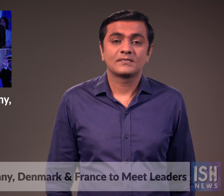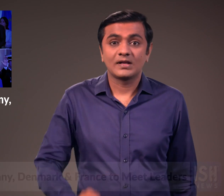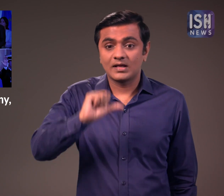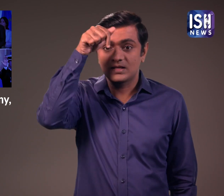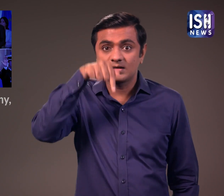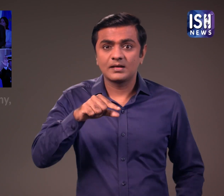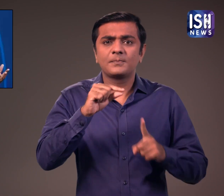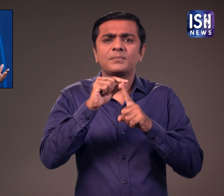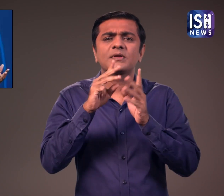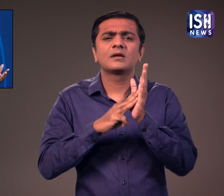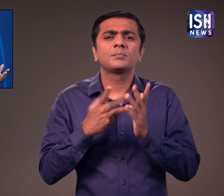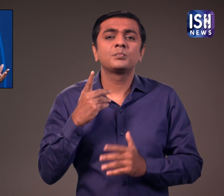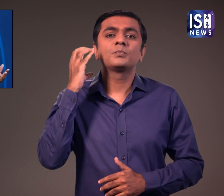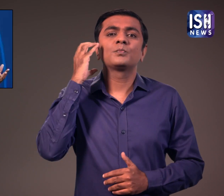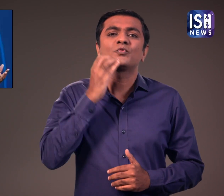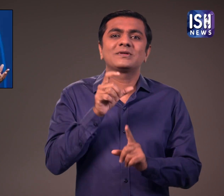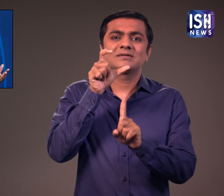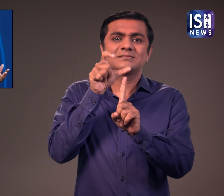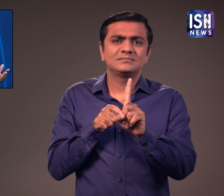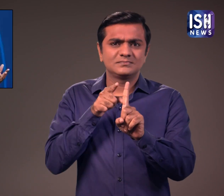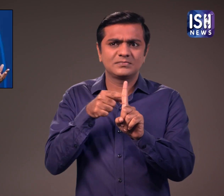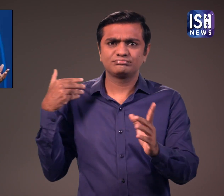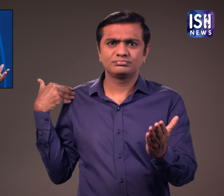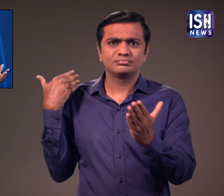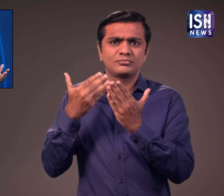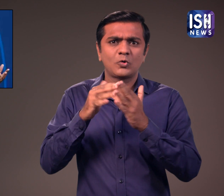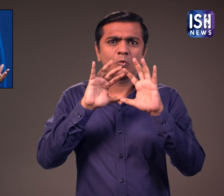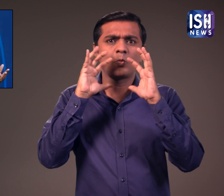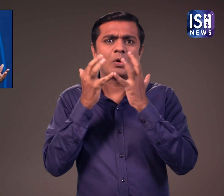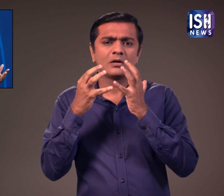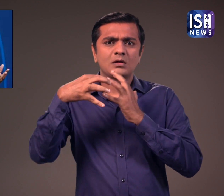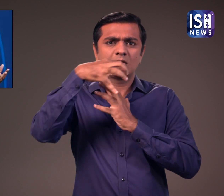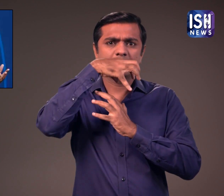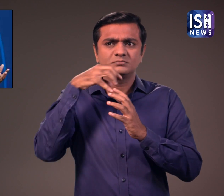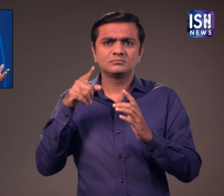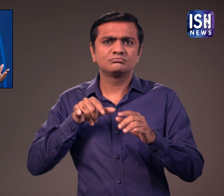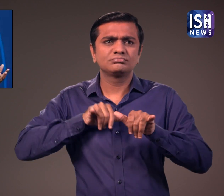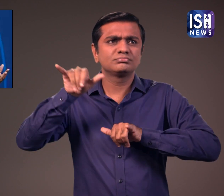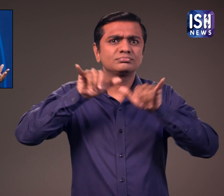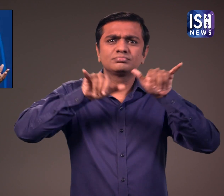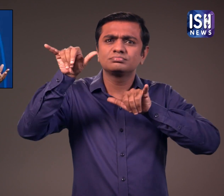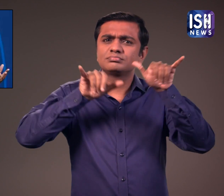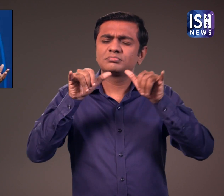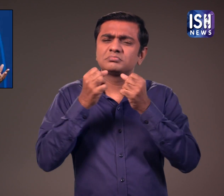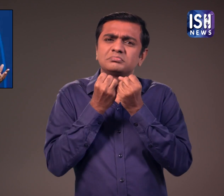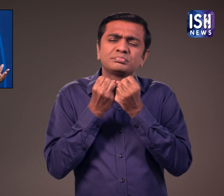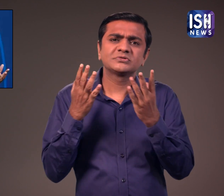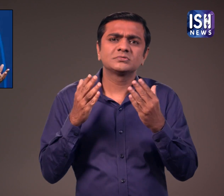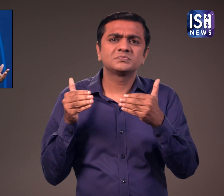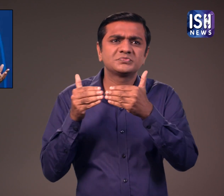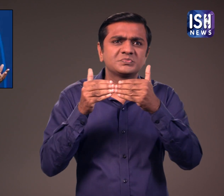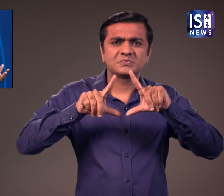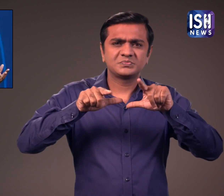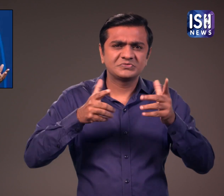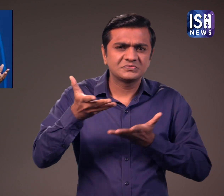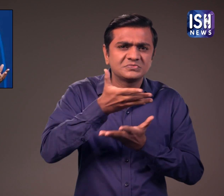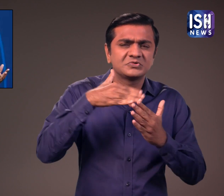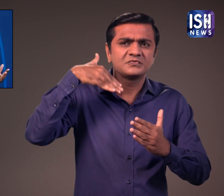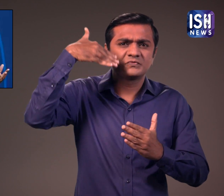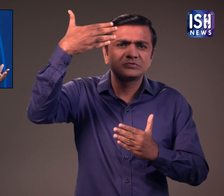भारत के प्रधानमंत्री नरेंद्र मोदी विभिन अंतराश्य दौरों पर जाते हैं बैटकों और